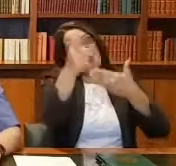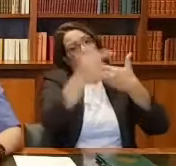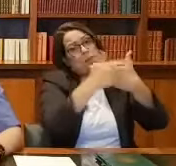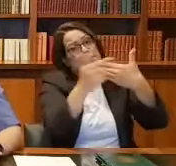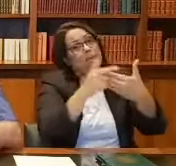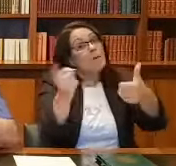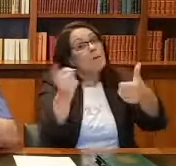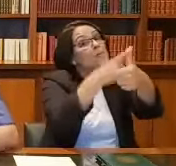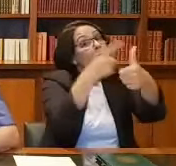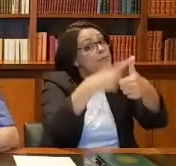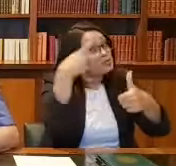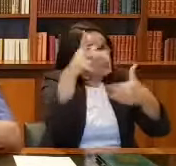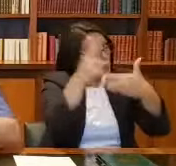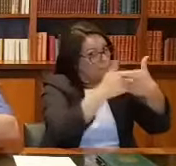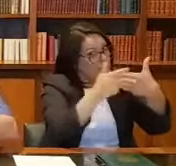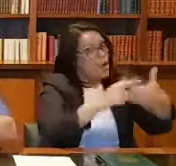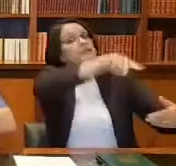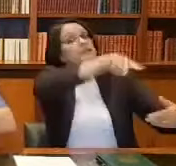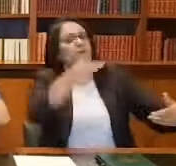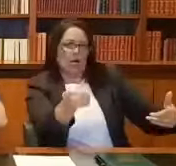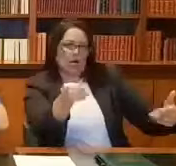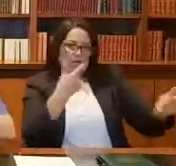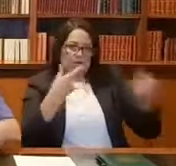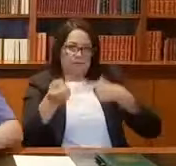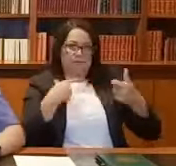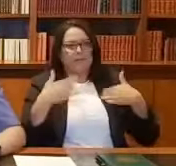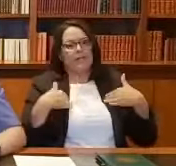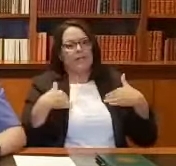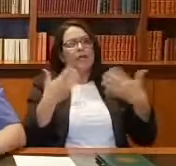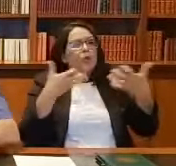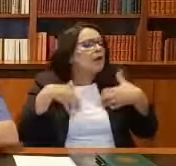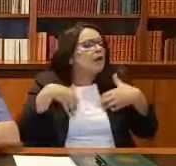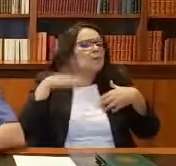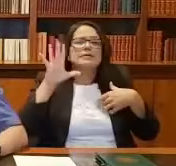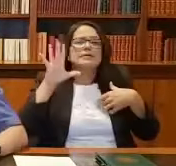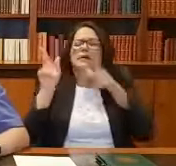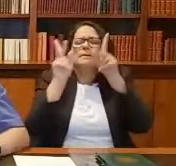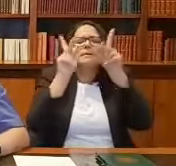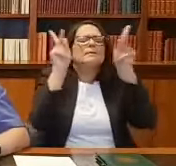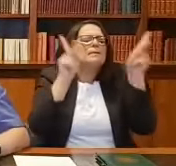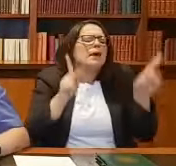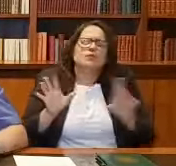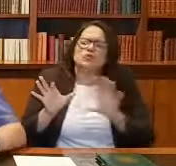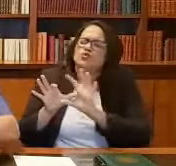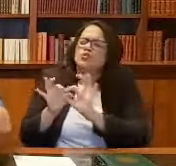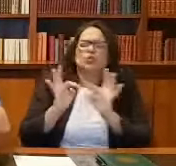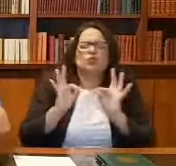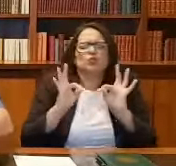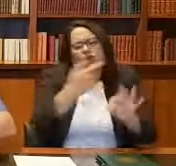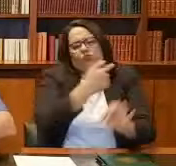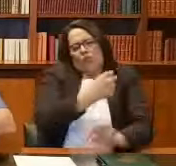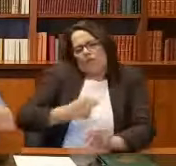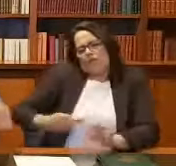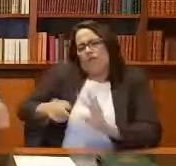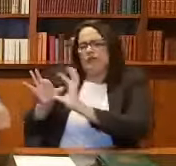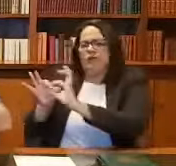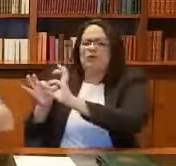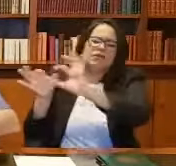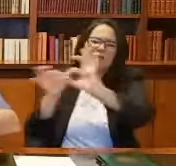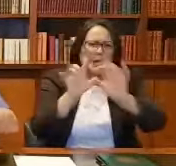criticar os outros. O que eu mais quero aqui é paz e harmonia com todos os governadores, sem exceção. Agora, essa forma